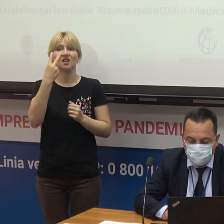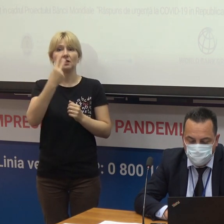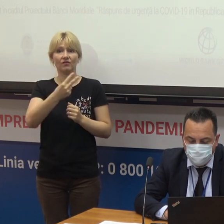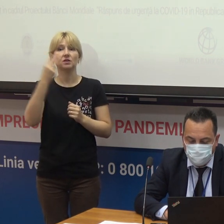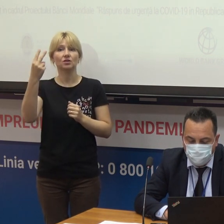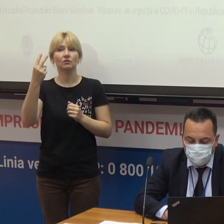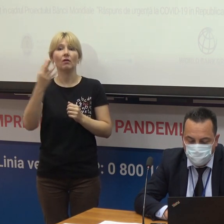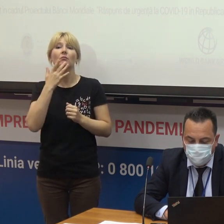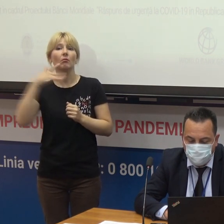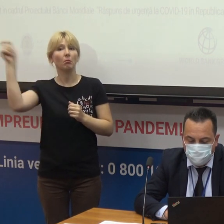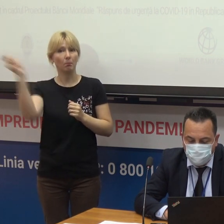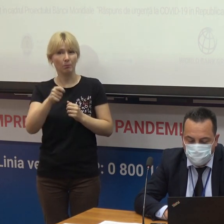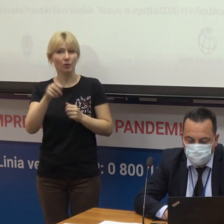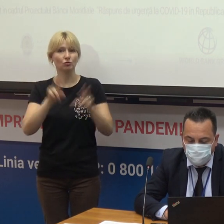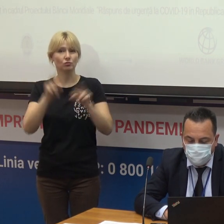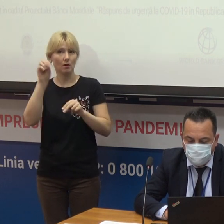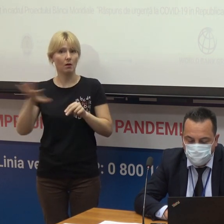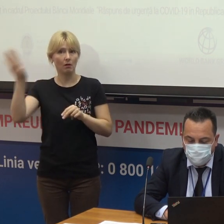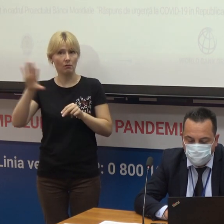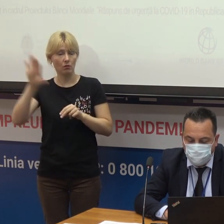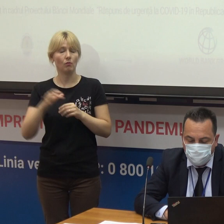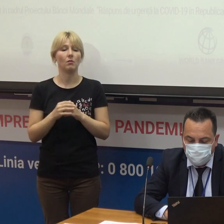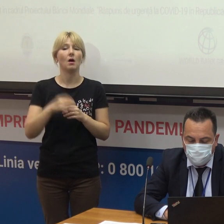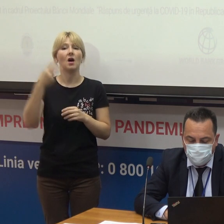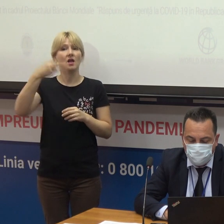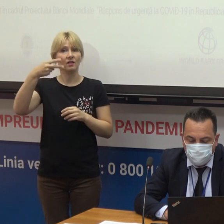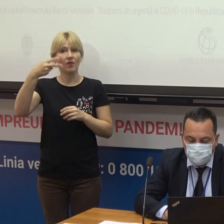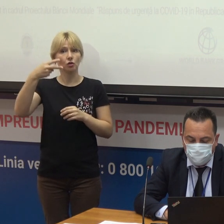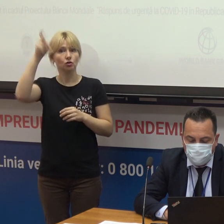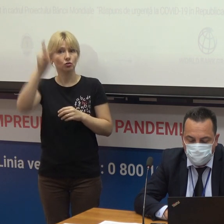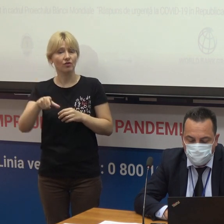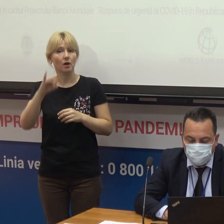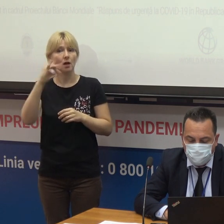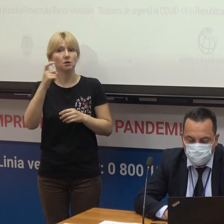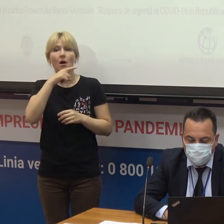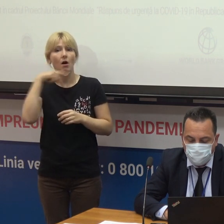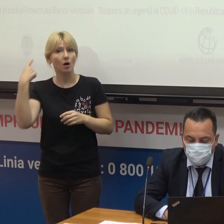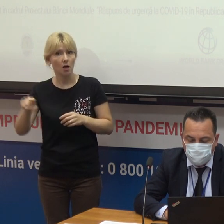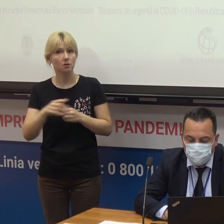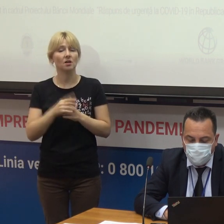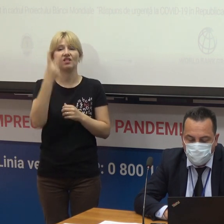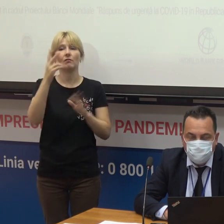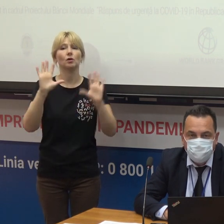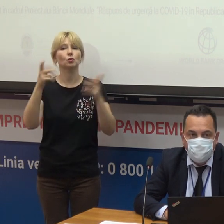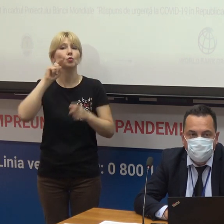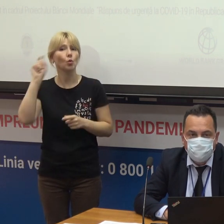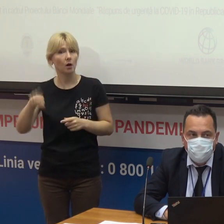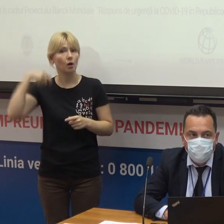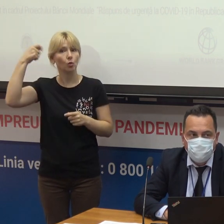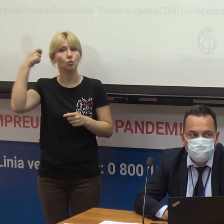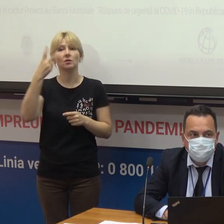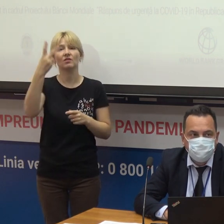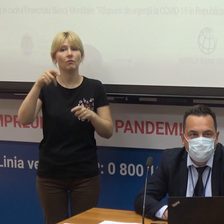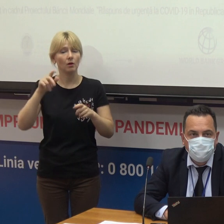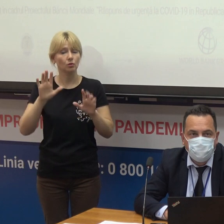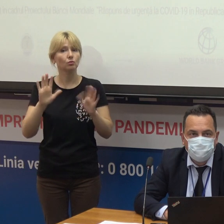cazuri fiind de import, astfel 20 din Federația Rusă, 2 cazuri din Ucraina, Turcia 2 cazuri,